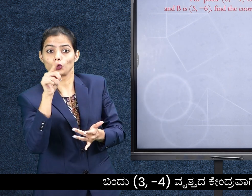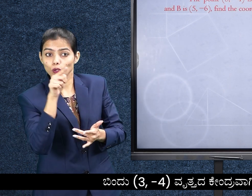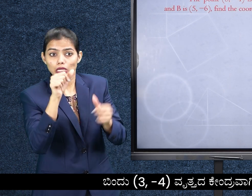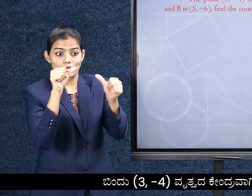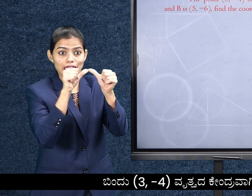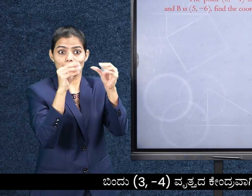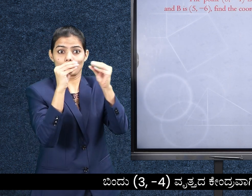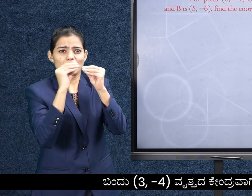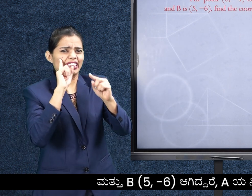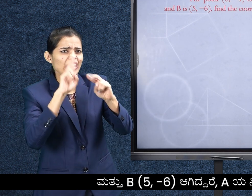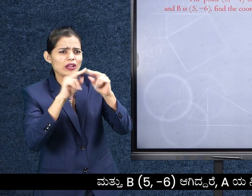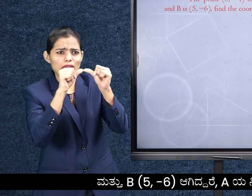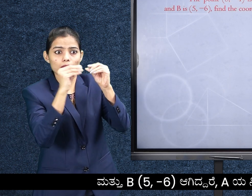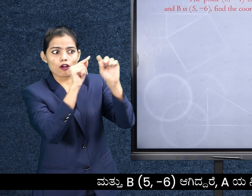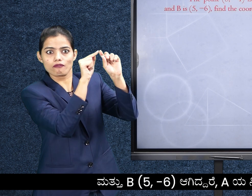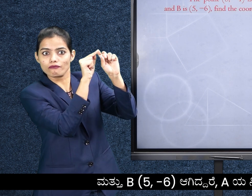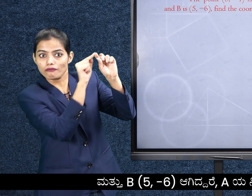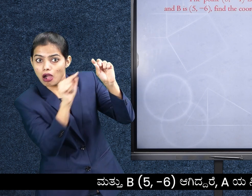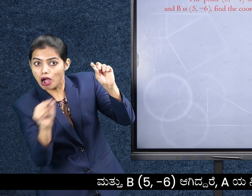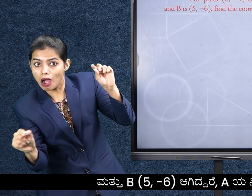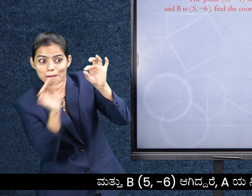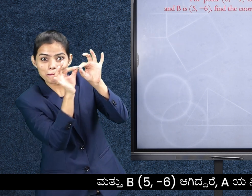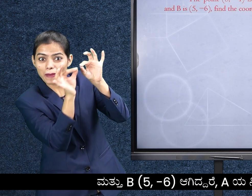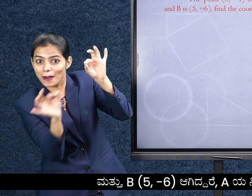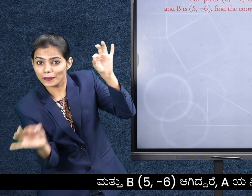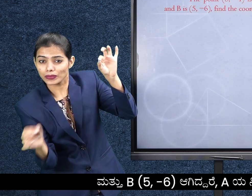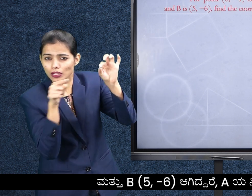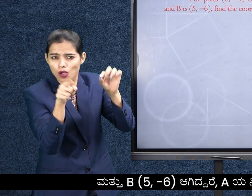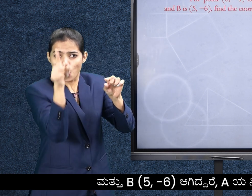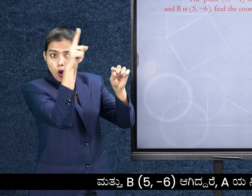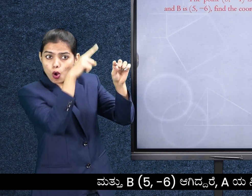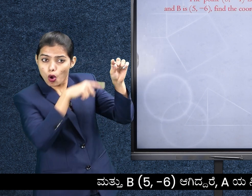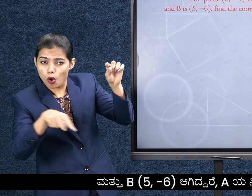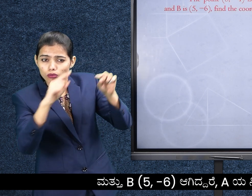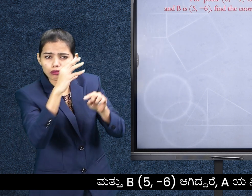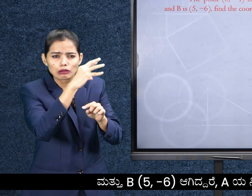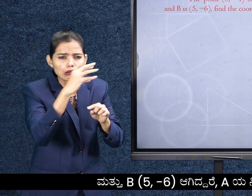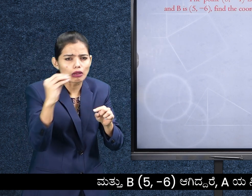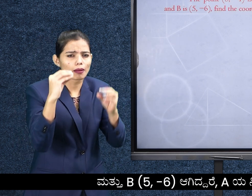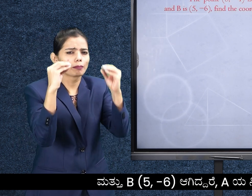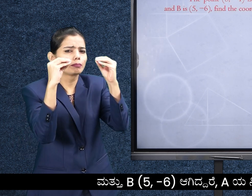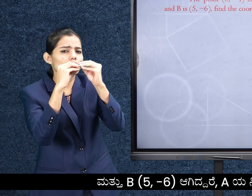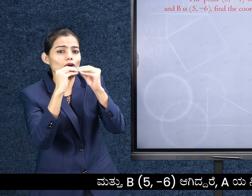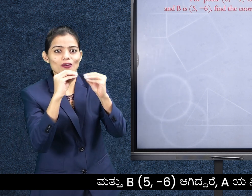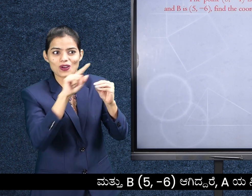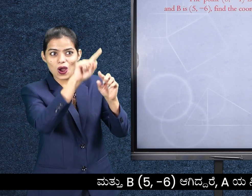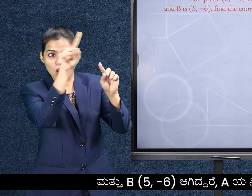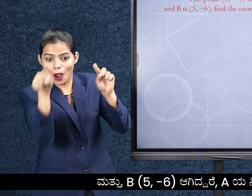ಮತ್ತು B 5, -6 ಆಗಿದ್ದರೆ A ಯ ನಿರ್ದೇಶಾಂಕಗಳನ್ನು ಕಂಡುಹಿಡಿಯಿರಿ.